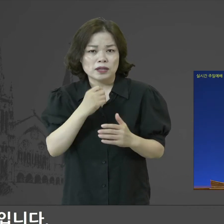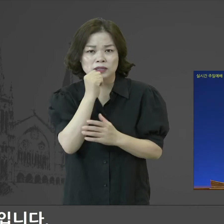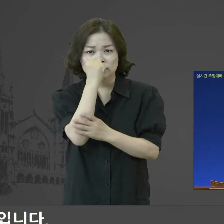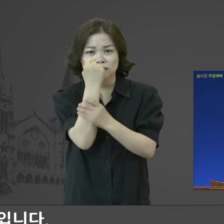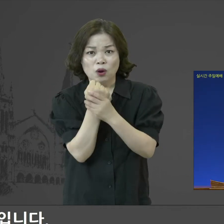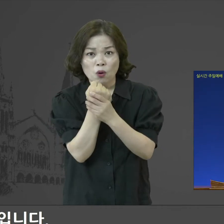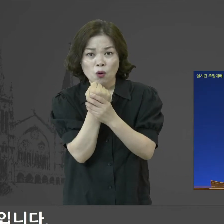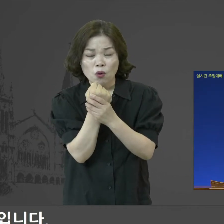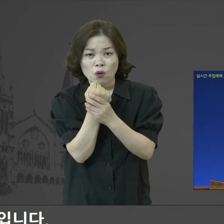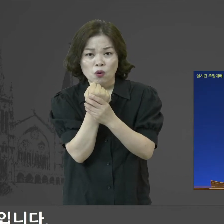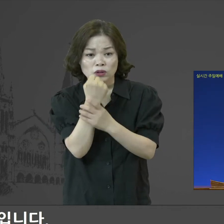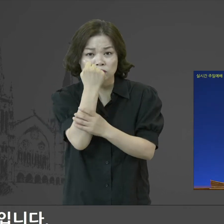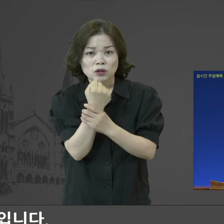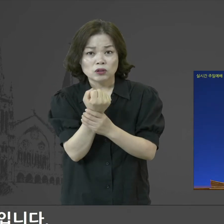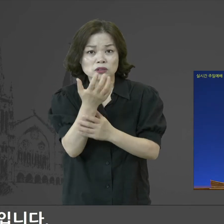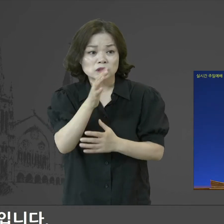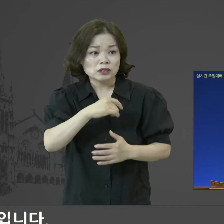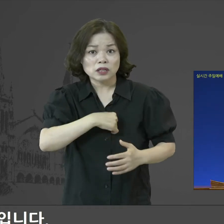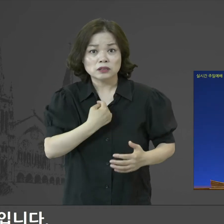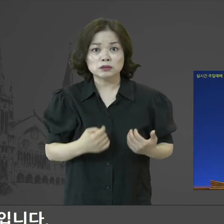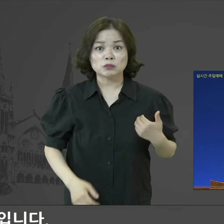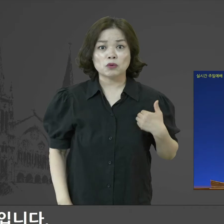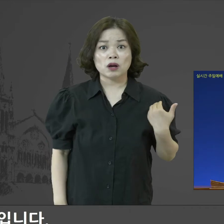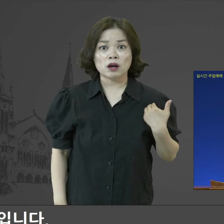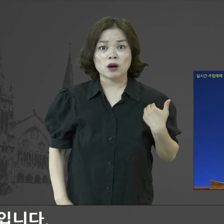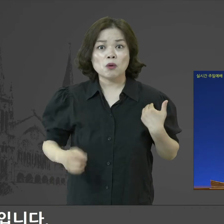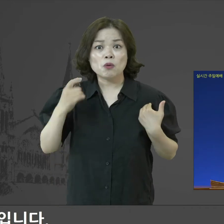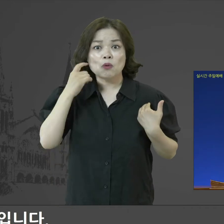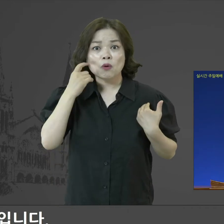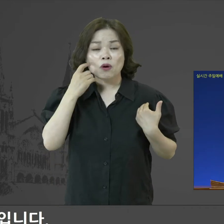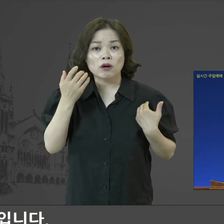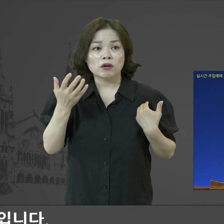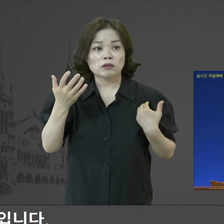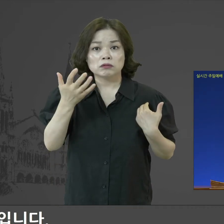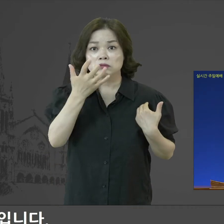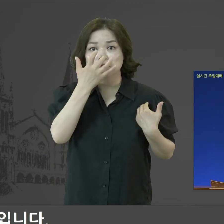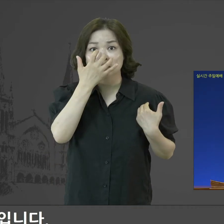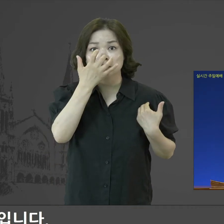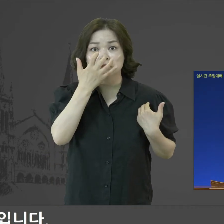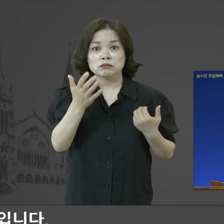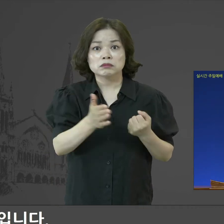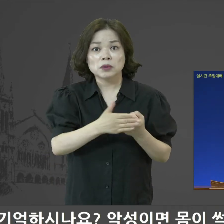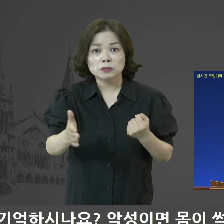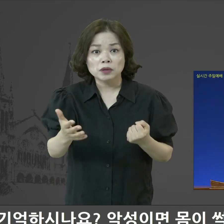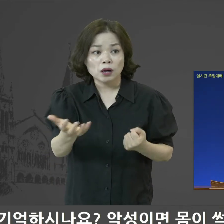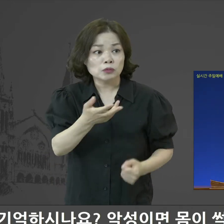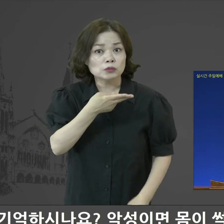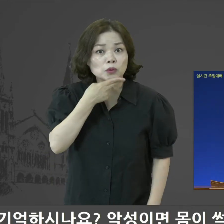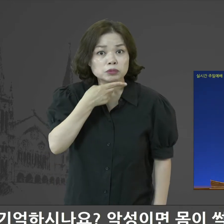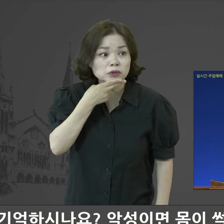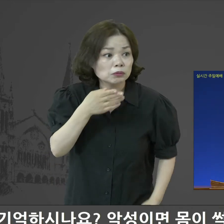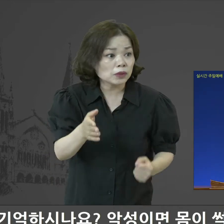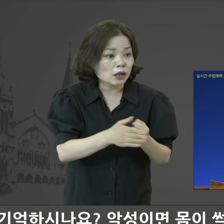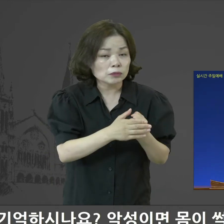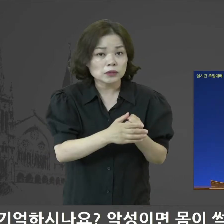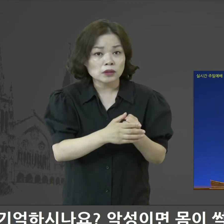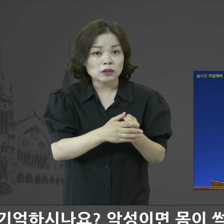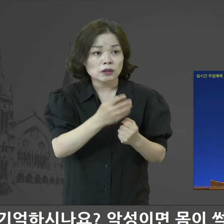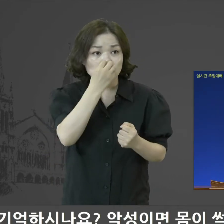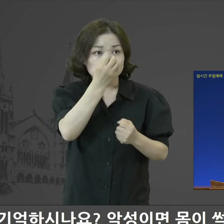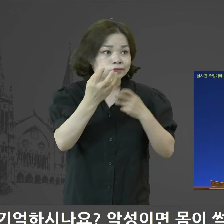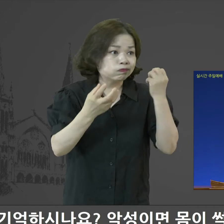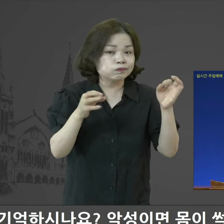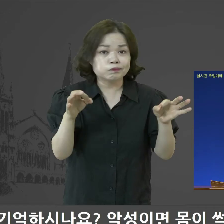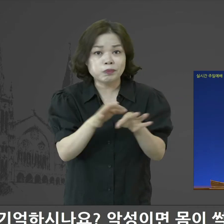문드러지죠. 썩어 문드러지는데 자신은 모르는 겁니다. 왜? 아프지 않으니까. 그래서 계속 썩어 문드러지다가 떨어져 나가는 겁니다.